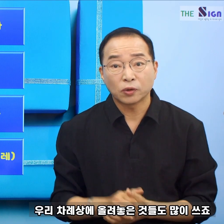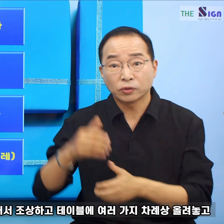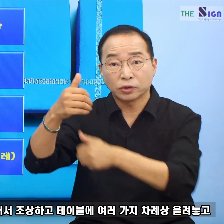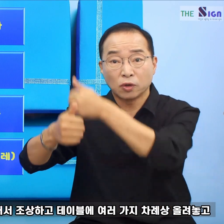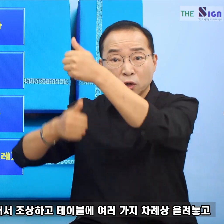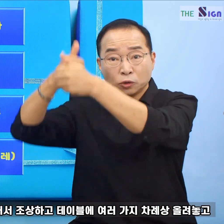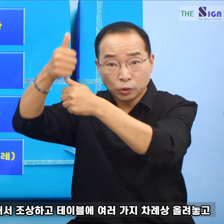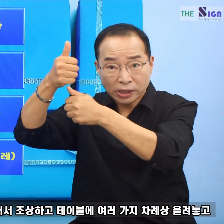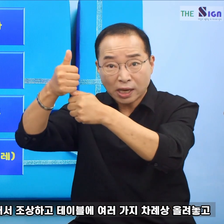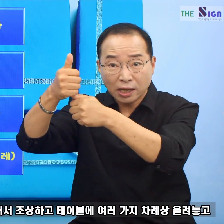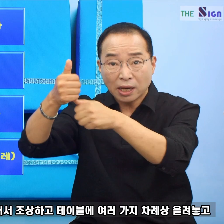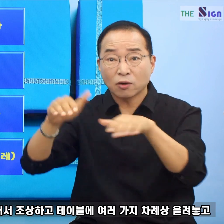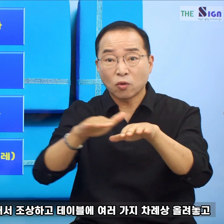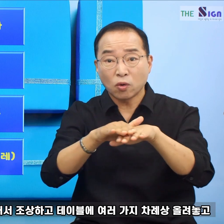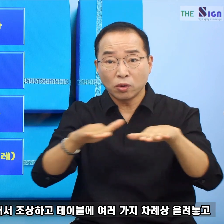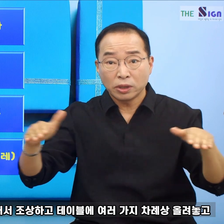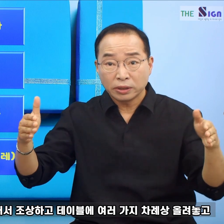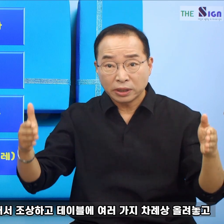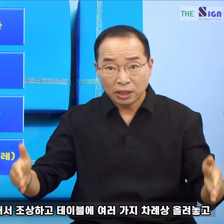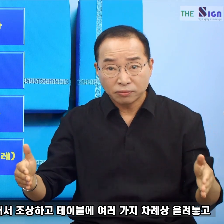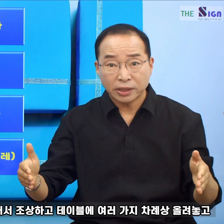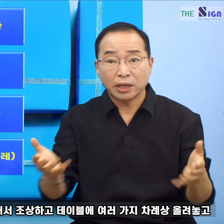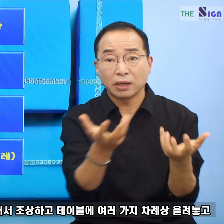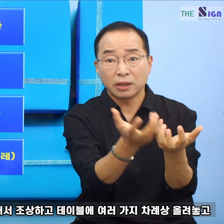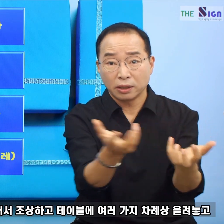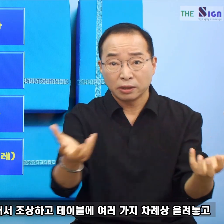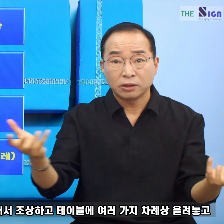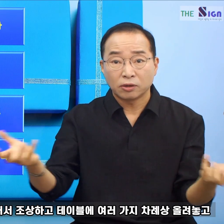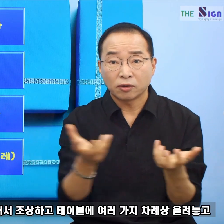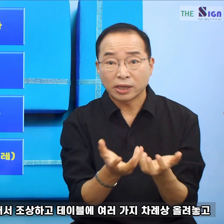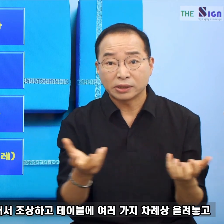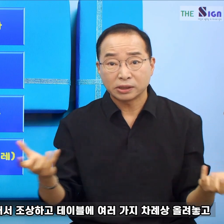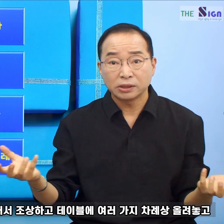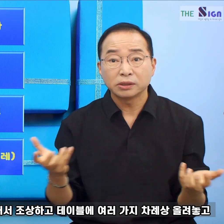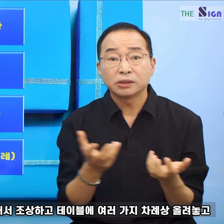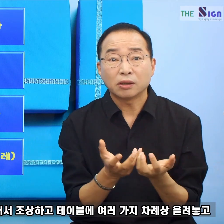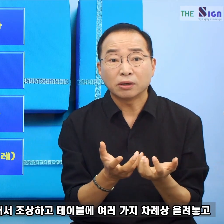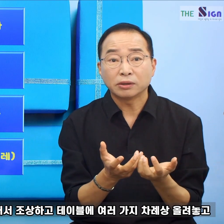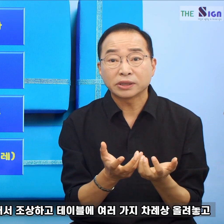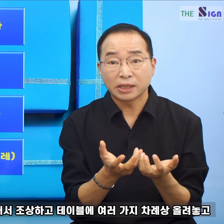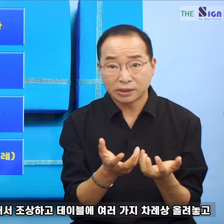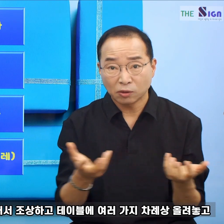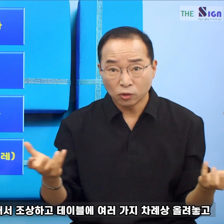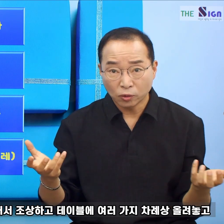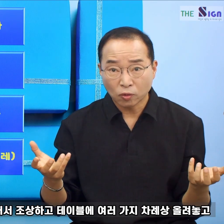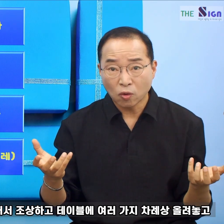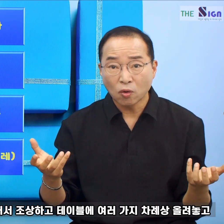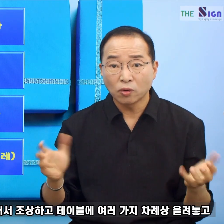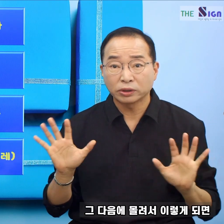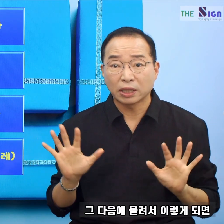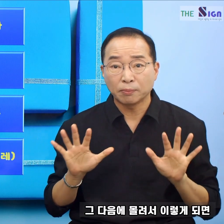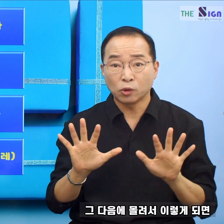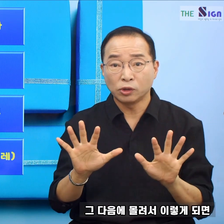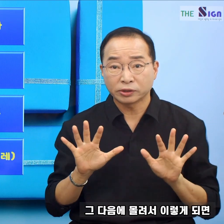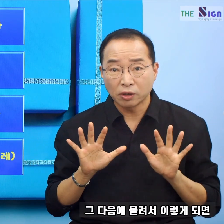그래서 조상하고 테이블에 여러 가지 차례상을 올려놓고 그 다음에 몰려서